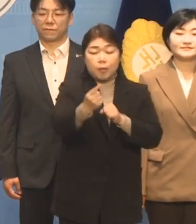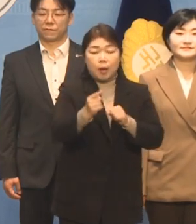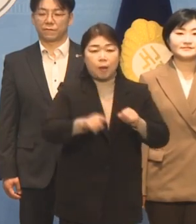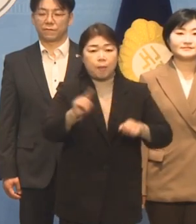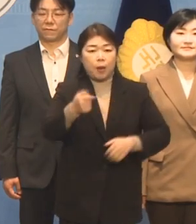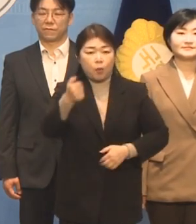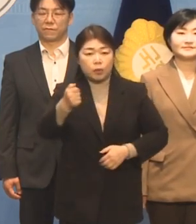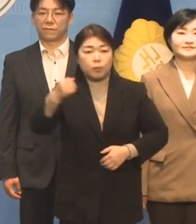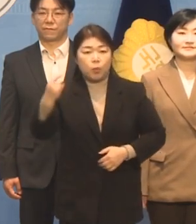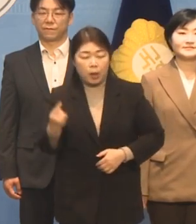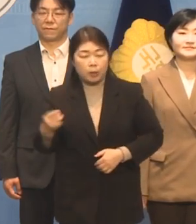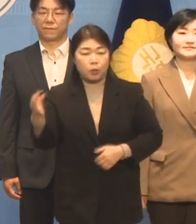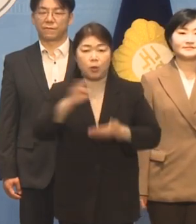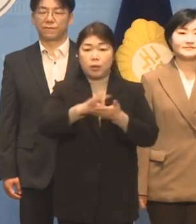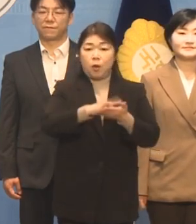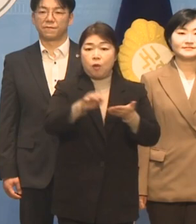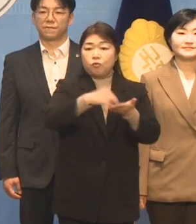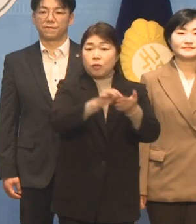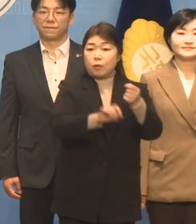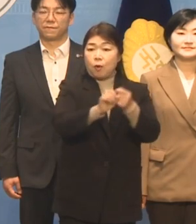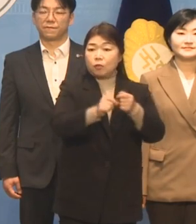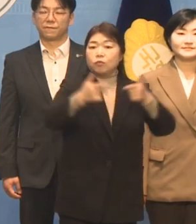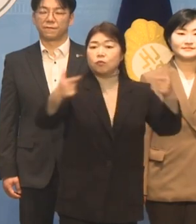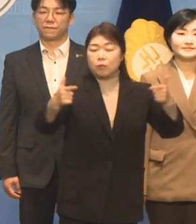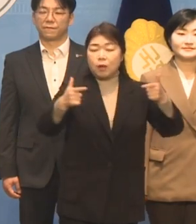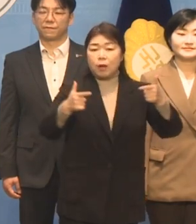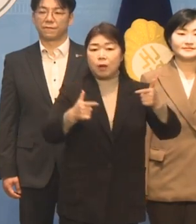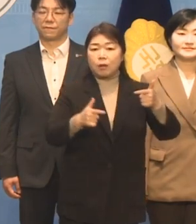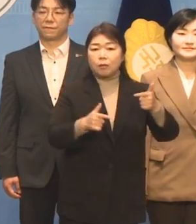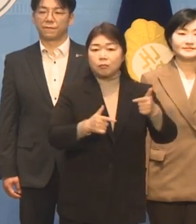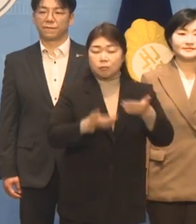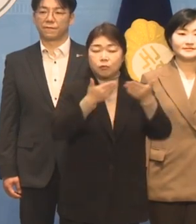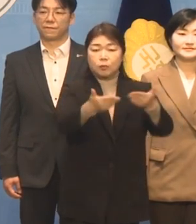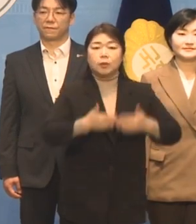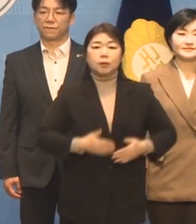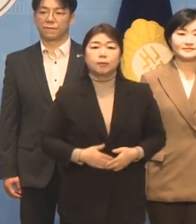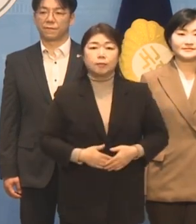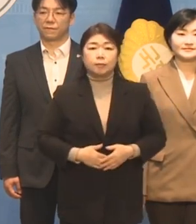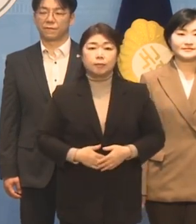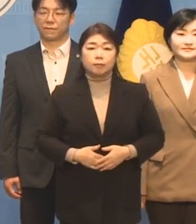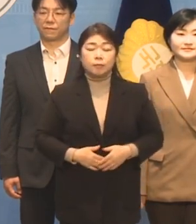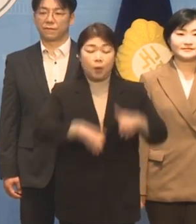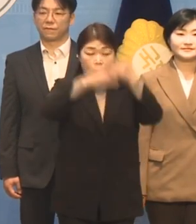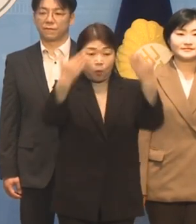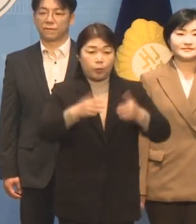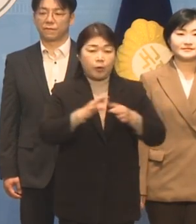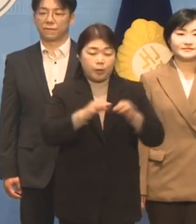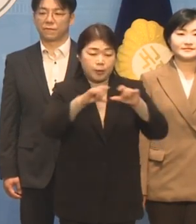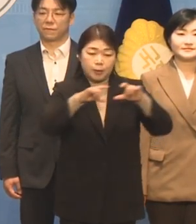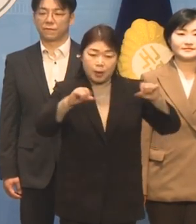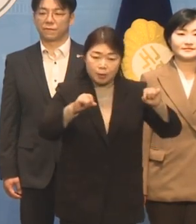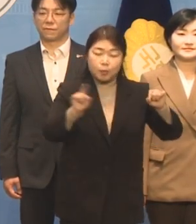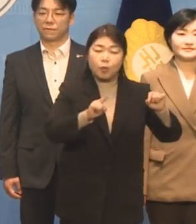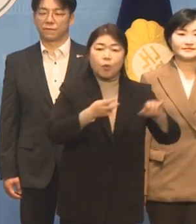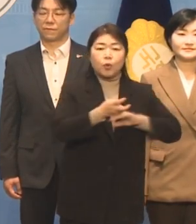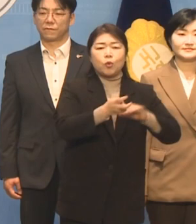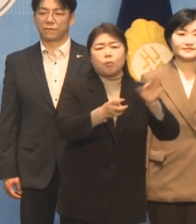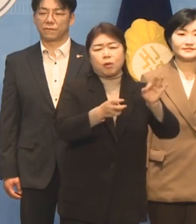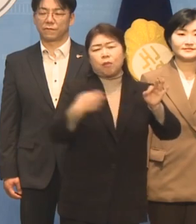150회 이용 횟수를 추가로 제공합니다. 모두의 티켓은 국민의 교통비 부담을